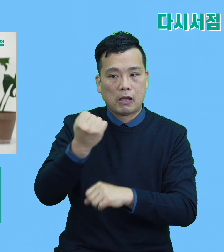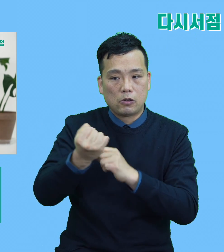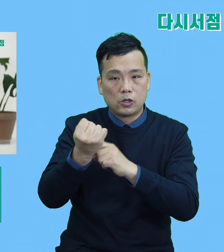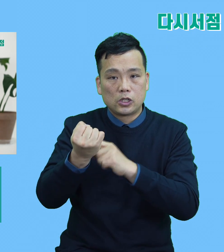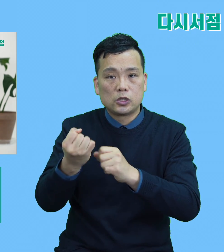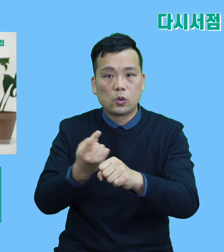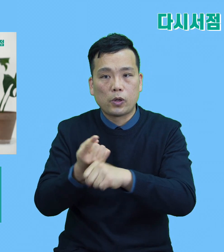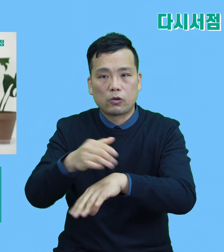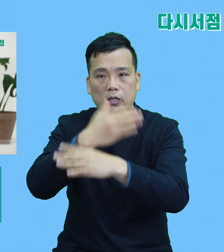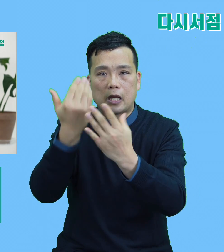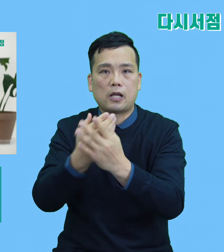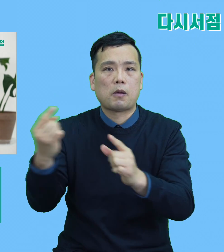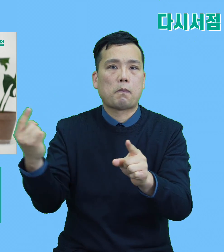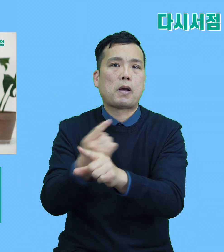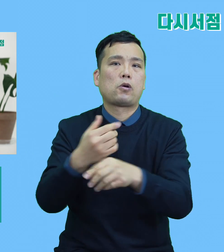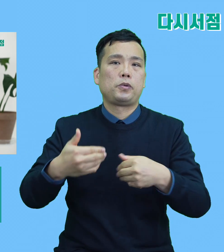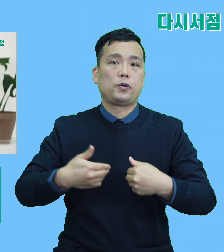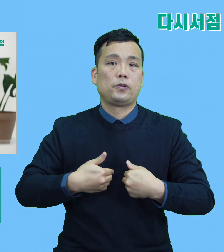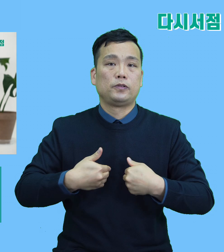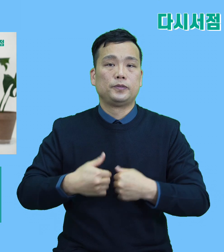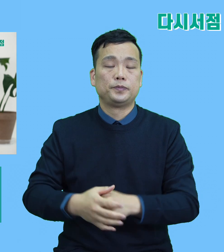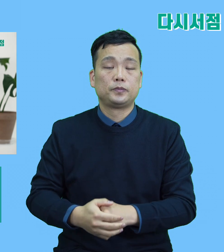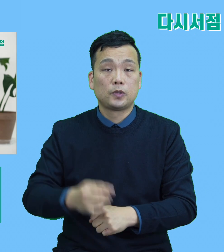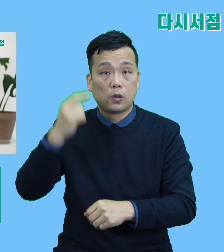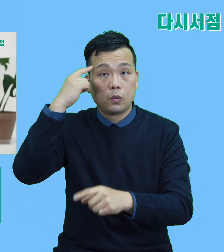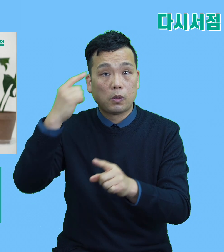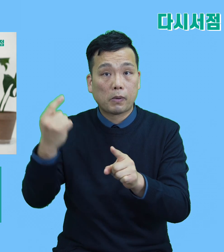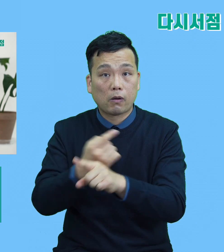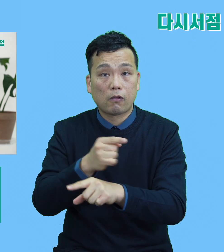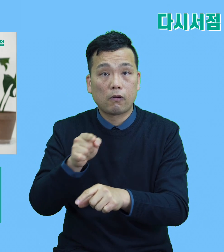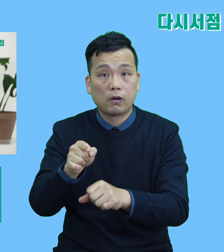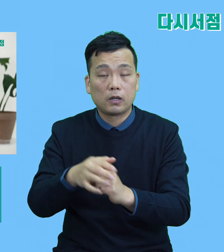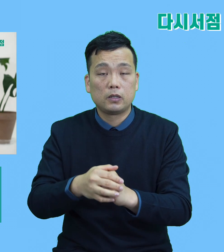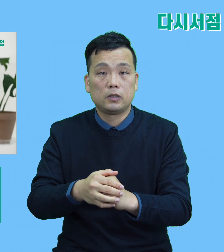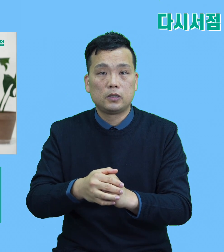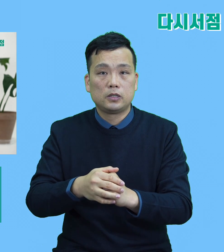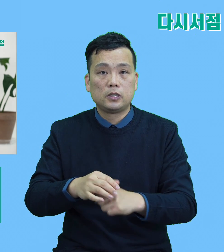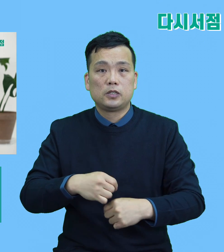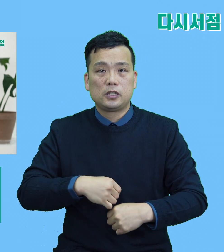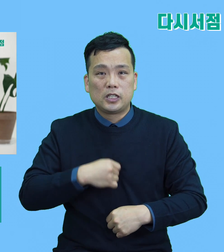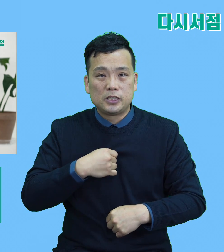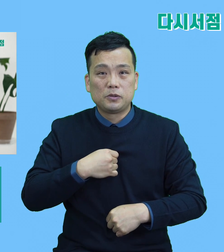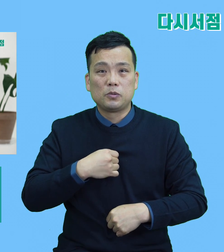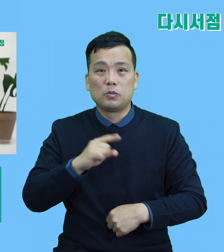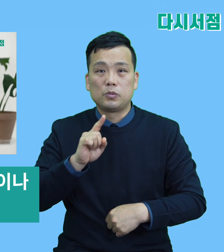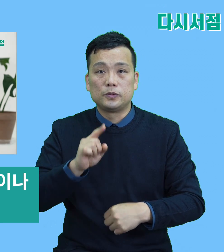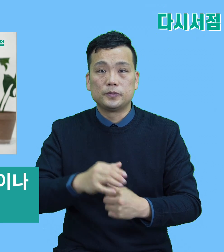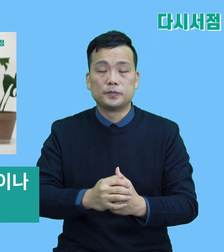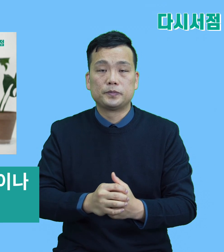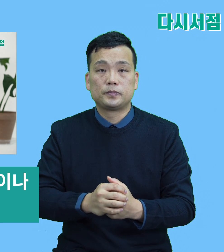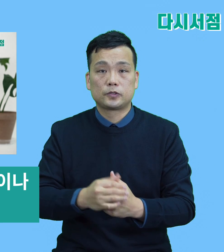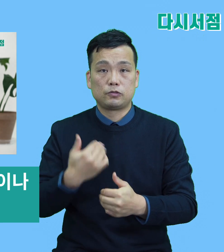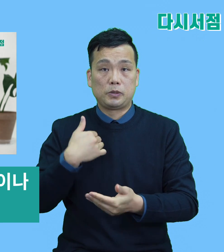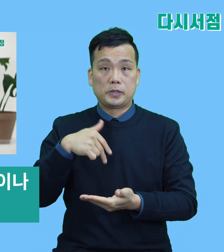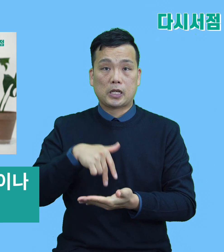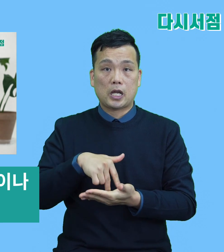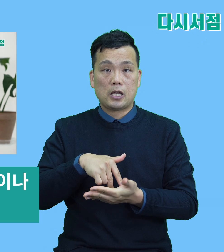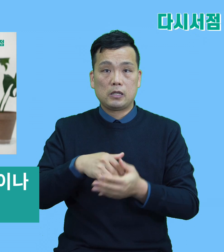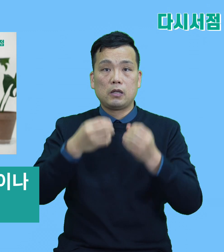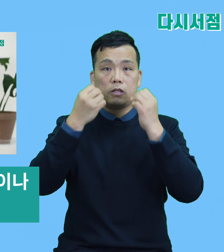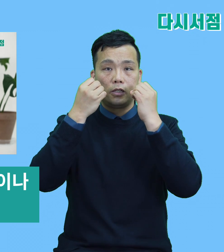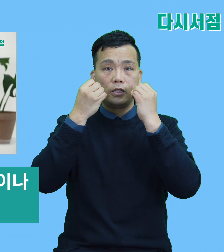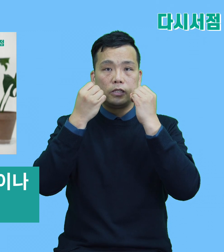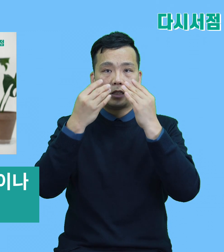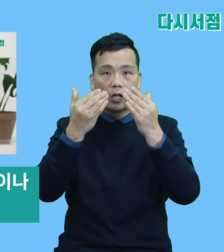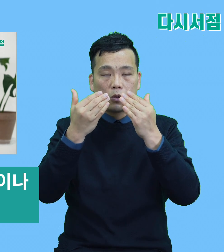바꿔. 왜 바꾸냐면 그 사실 덩치의 문제인데 저희가